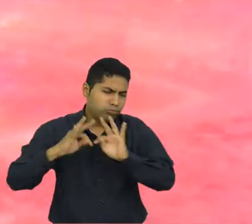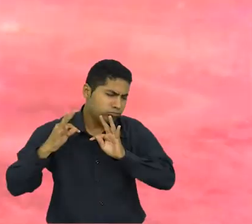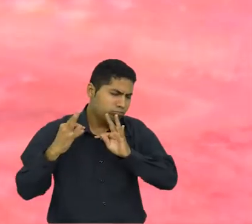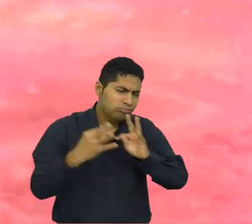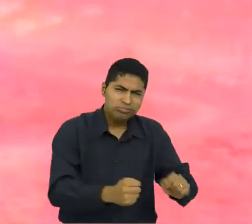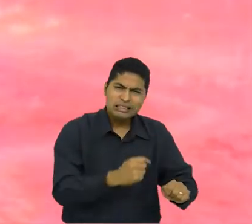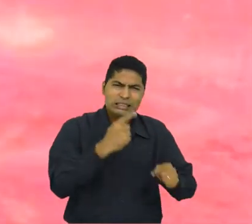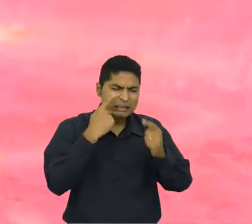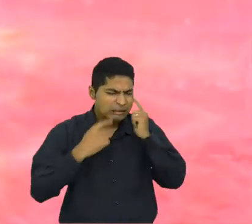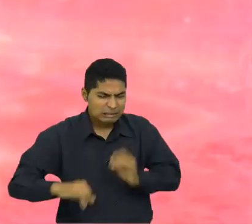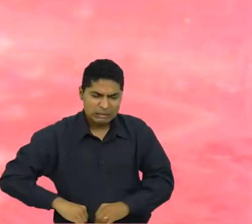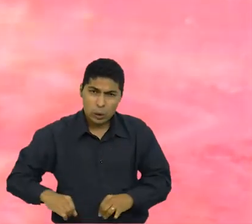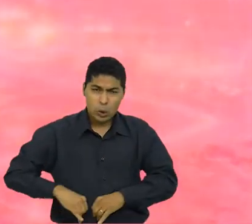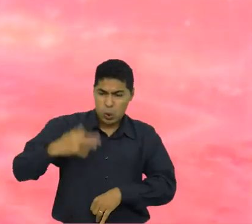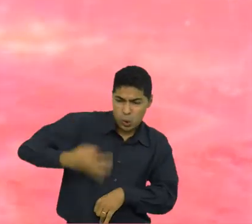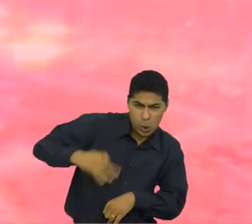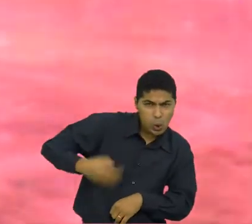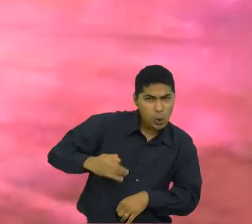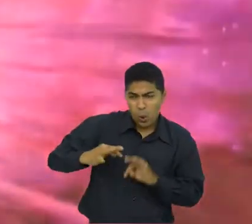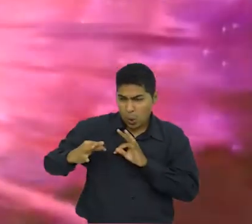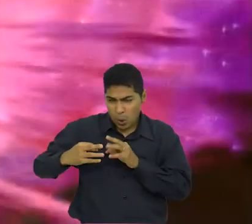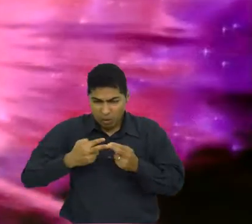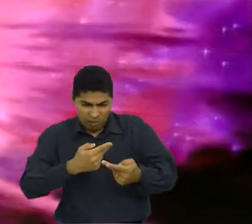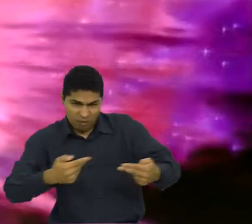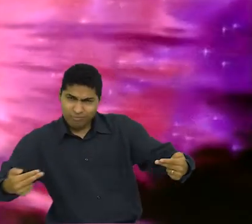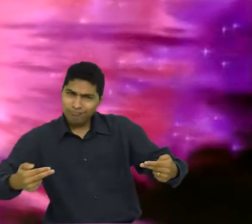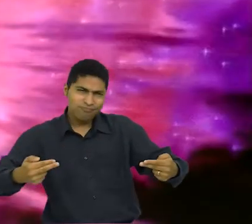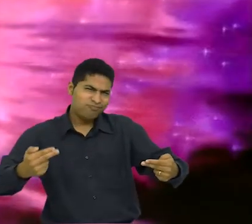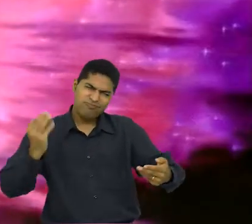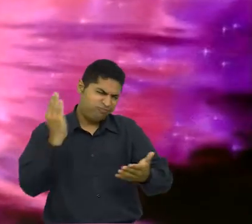não haverá mais dor. Todas essas coisas ficarão para trás.